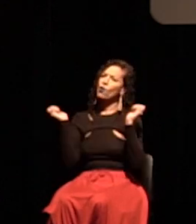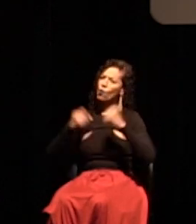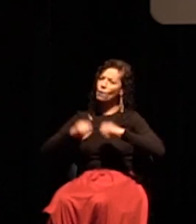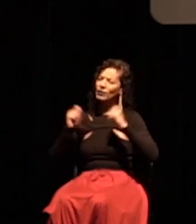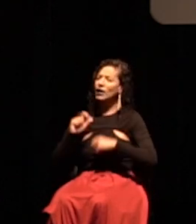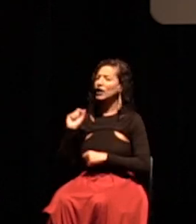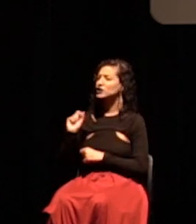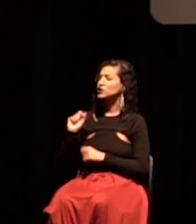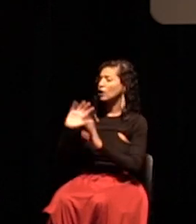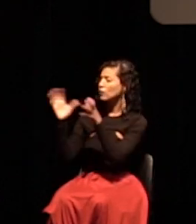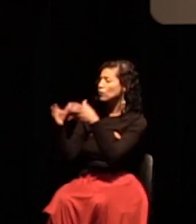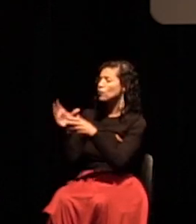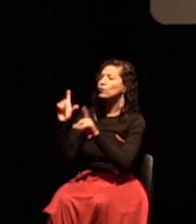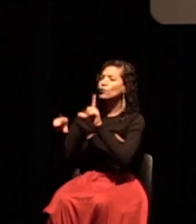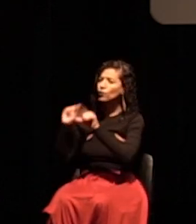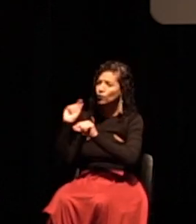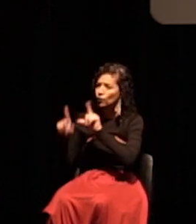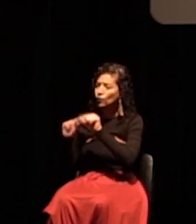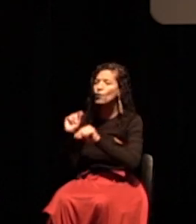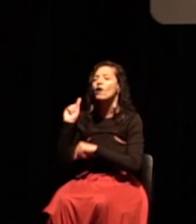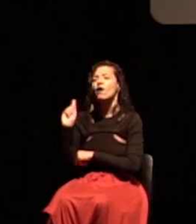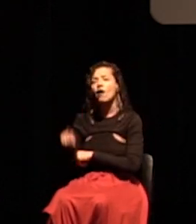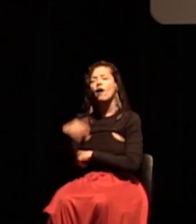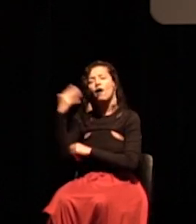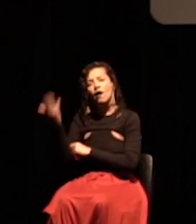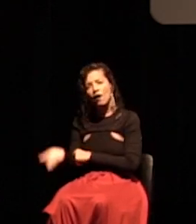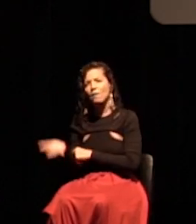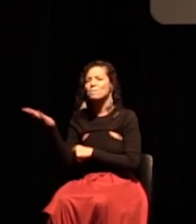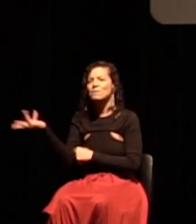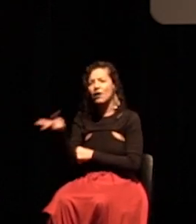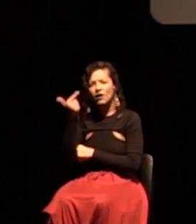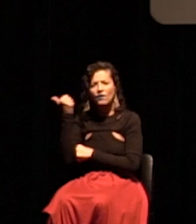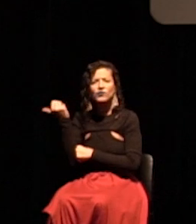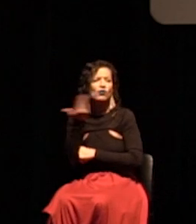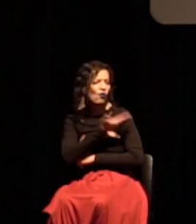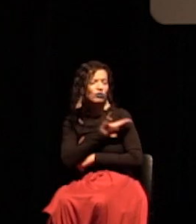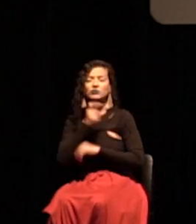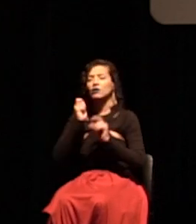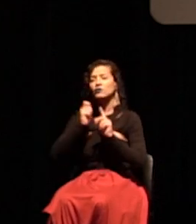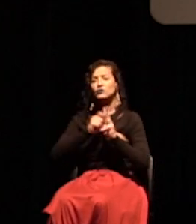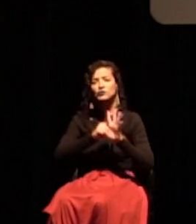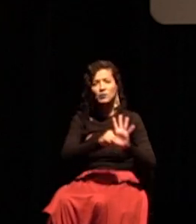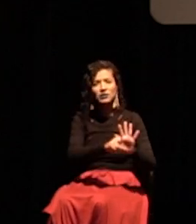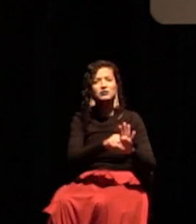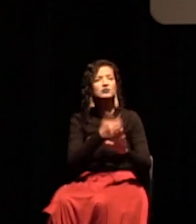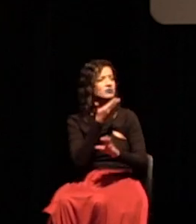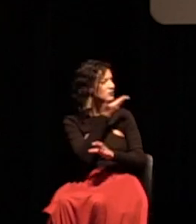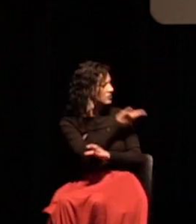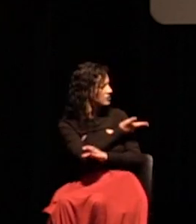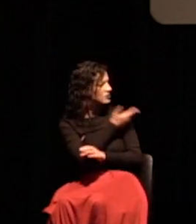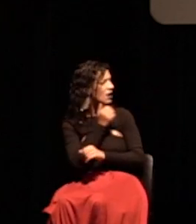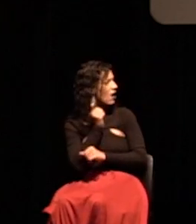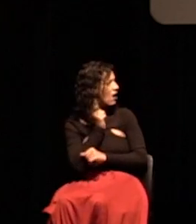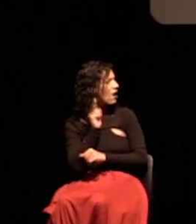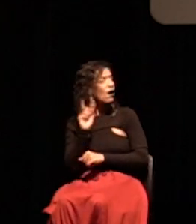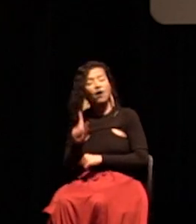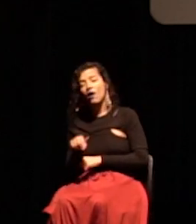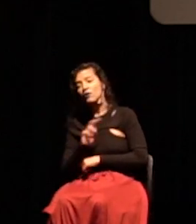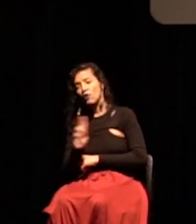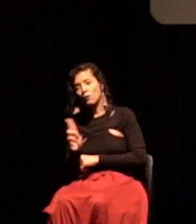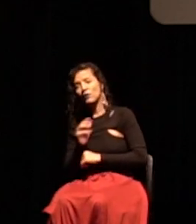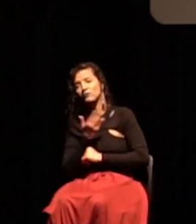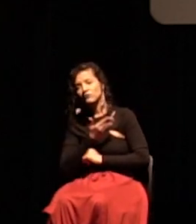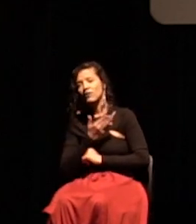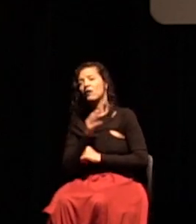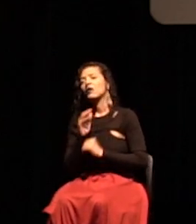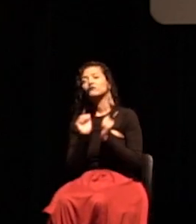uma curadoria que foi uma companhia extraordinária ao longo destes meses, a Sónia Salles Steiner, a quem eu agradeço, para além da minha